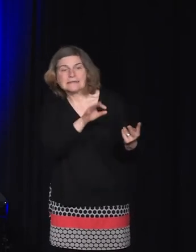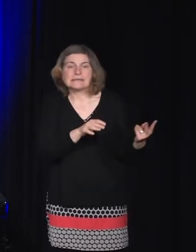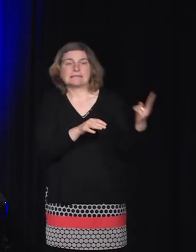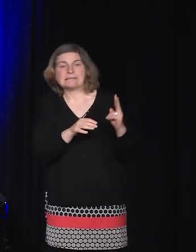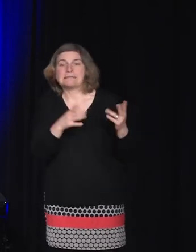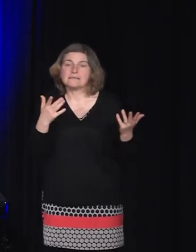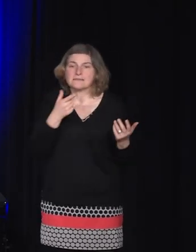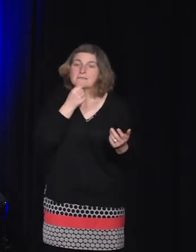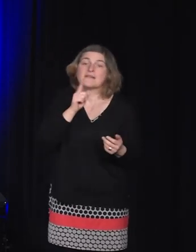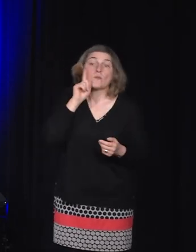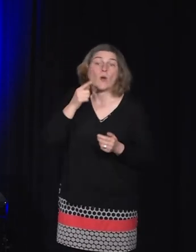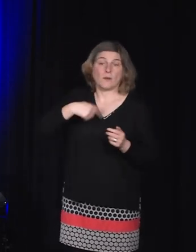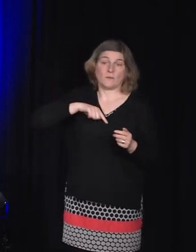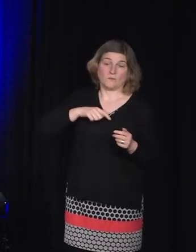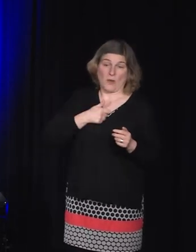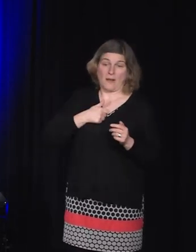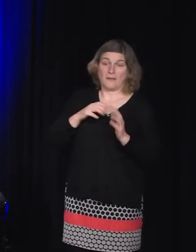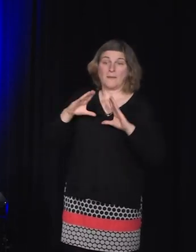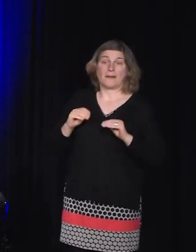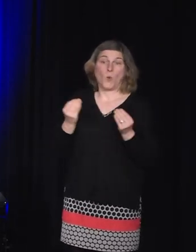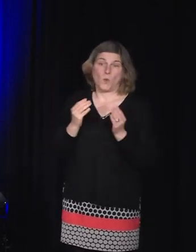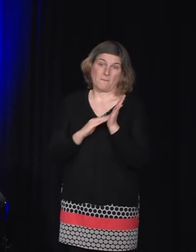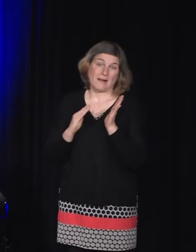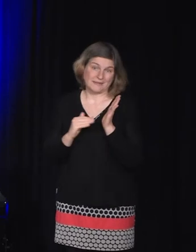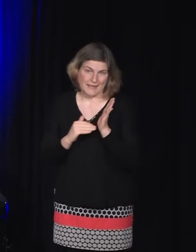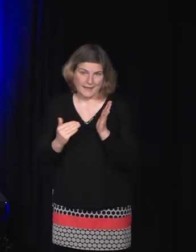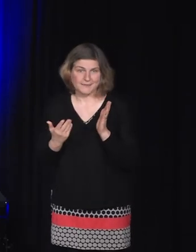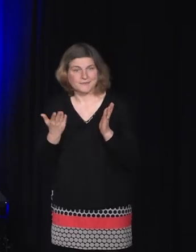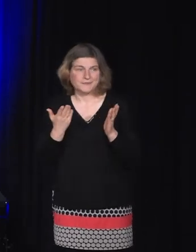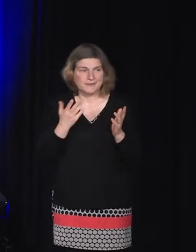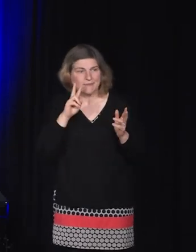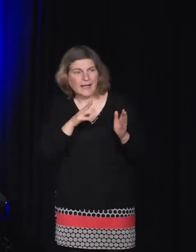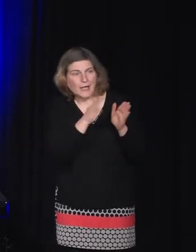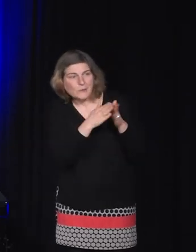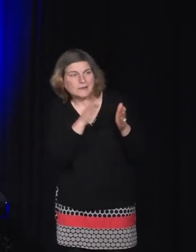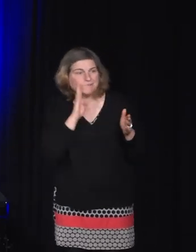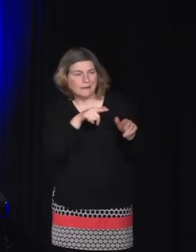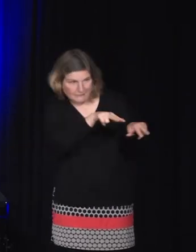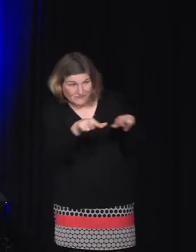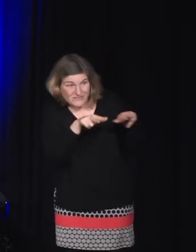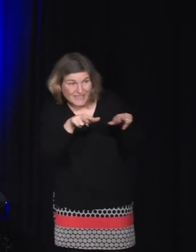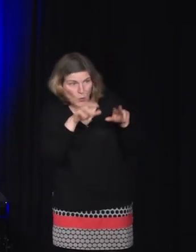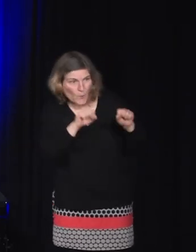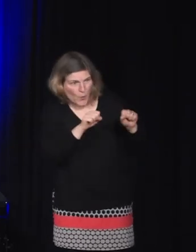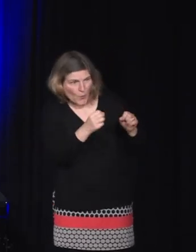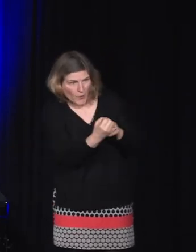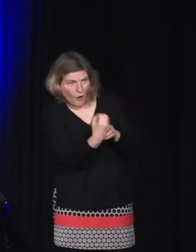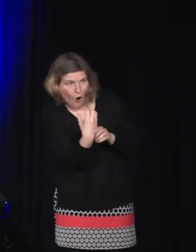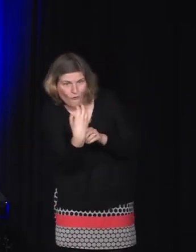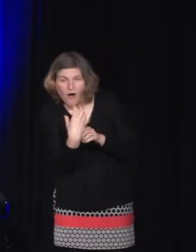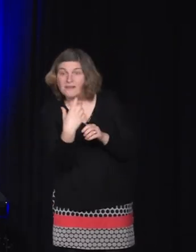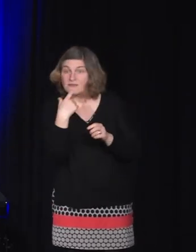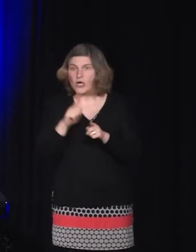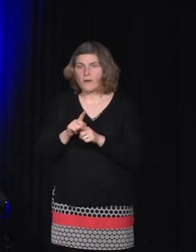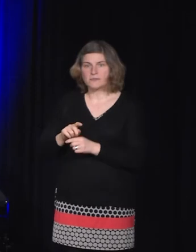donc on ne peut pas toujours faire venir les auteurs à Marseille, donc on leur demande de nous envoyer des vidéos. Ce qui fait qu'on a constitué peu à peu